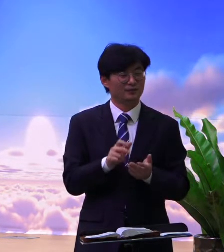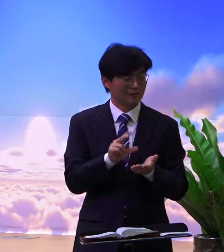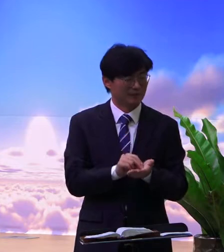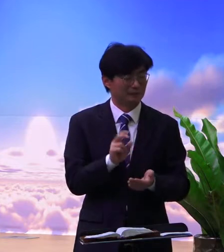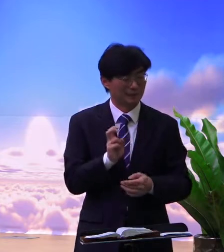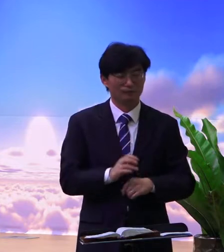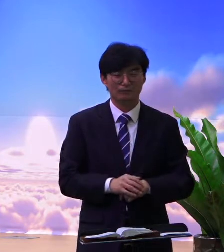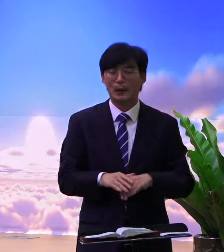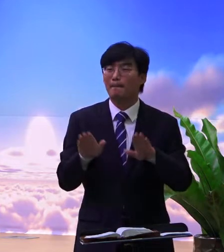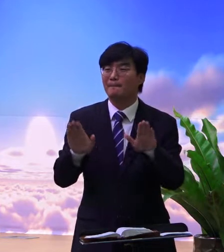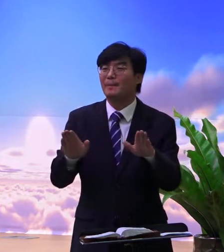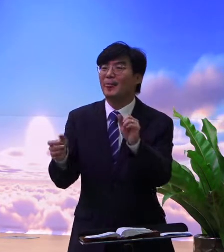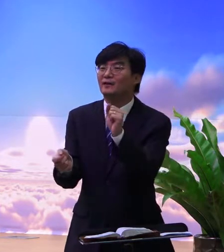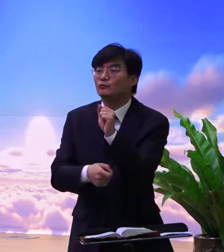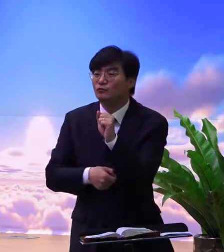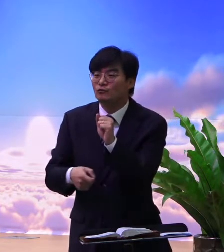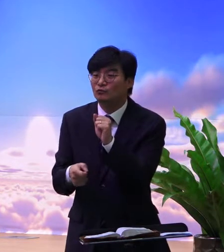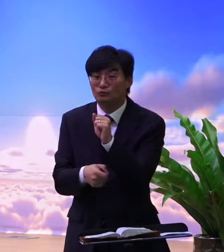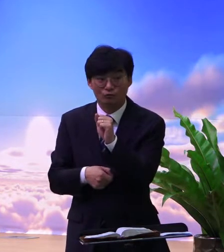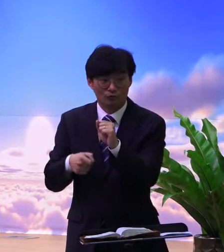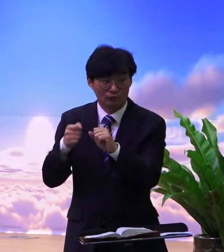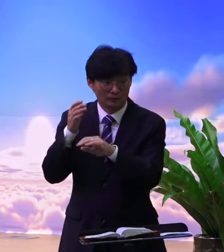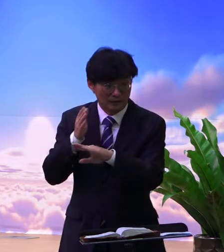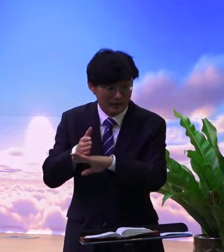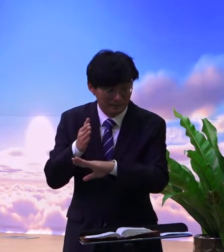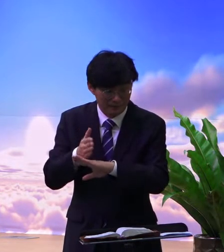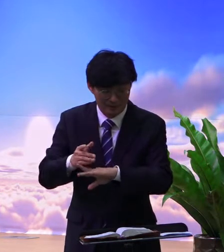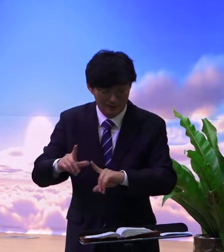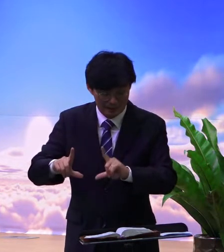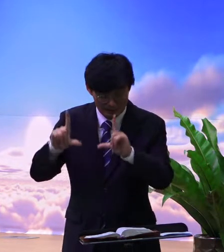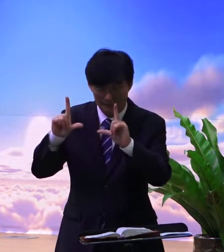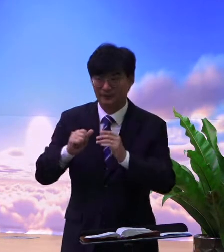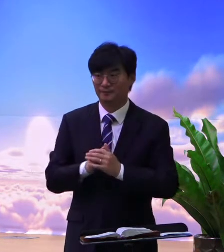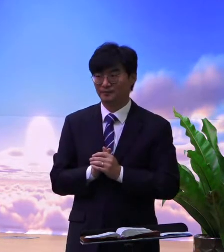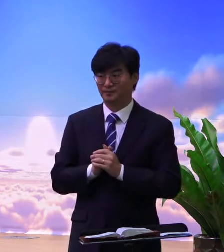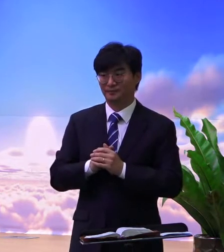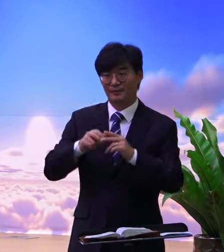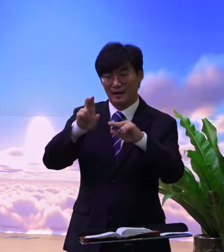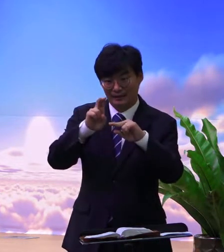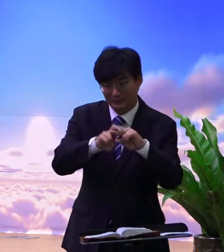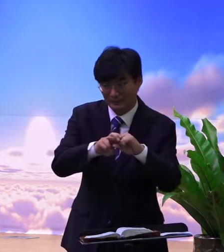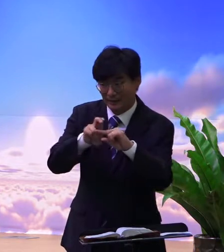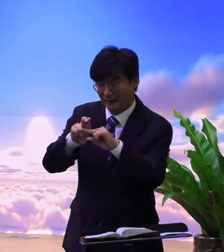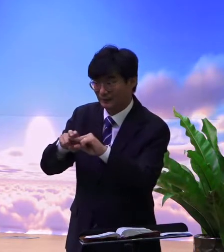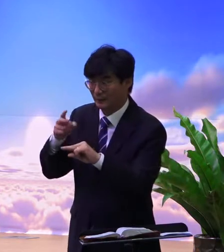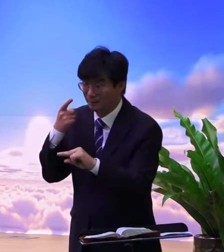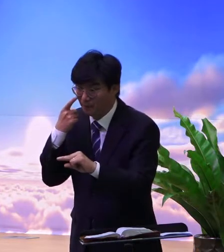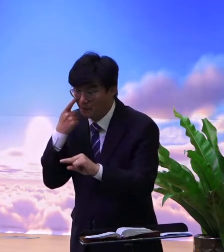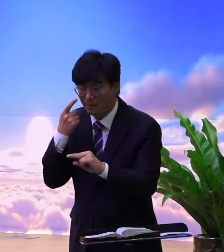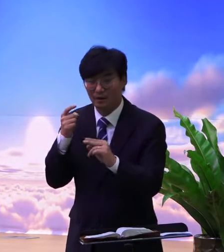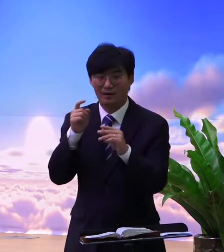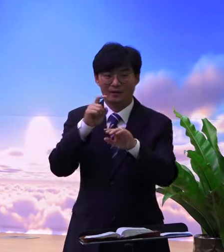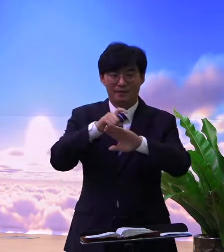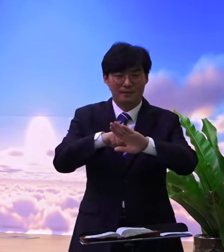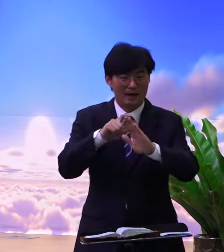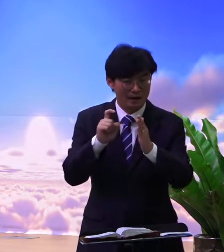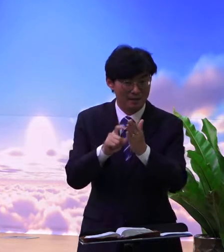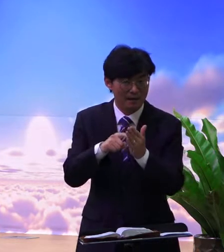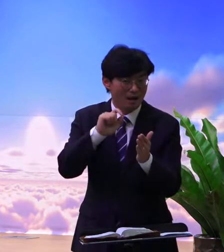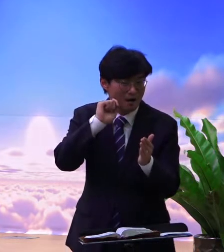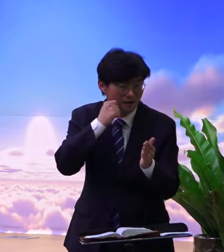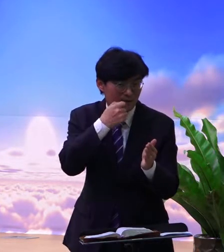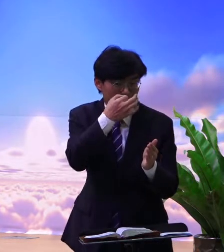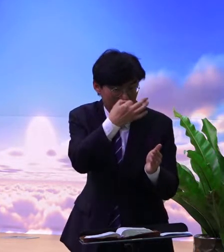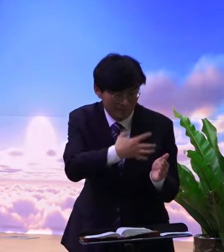오늘 추수감사 주일이지만은 이 자리에 나와 앉아있으면서도 어쩌면 여전히 마음에 어려움이 있고 불평이